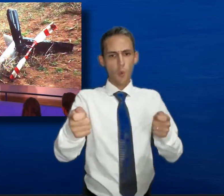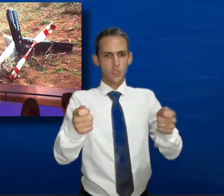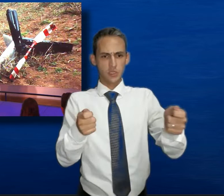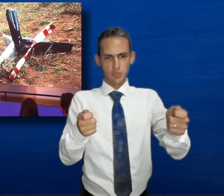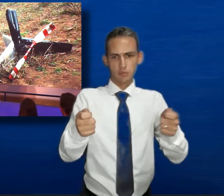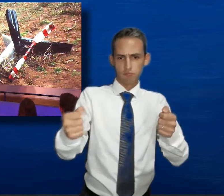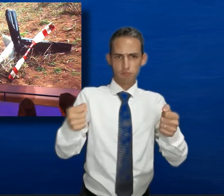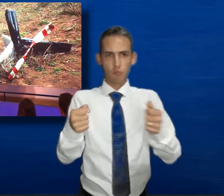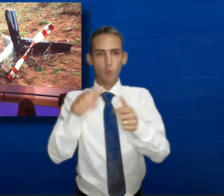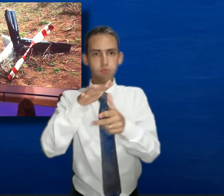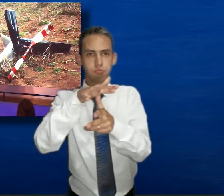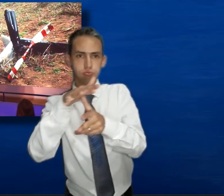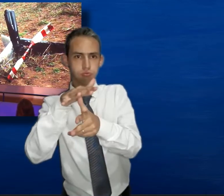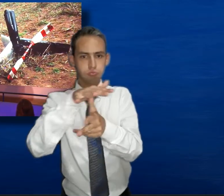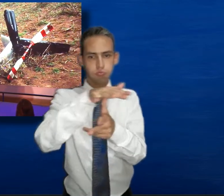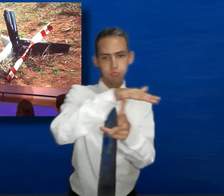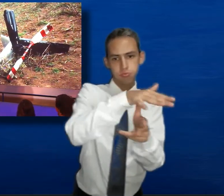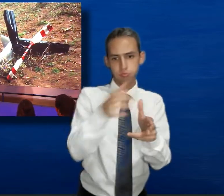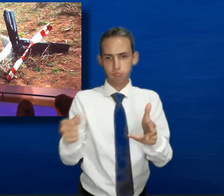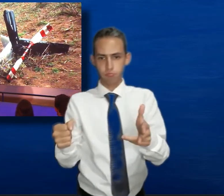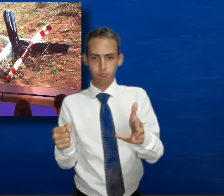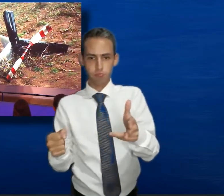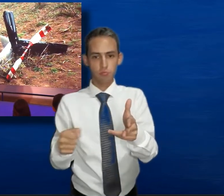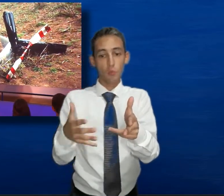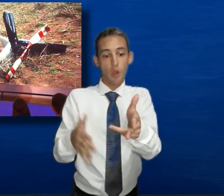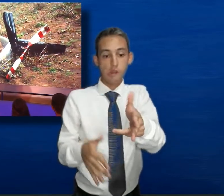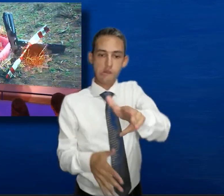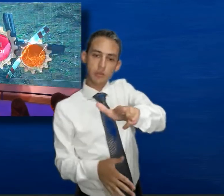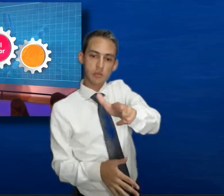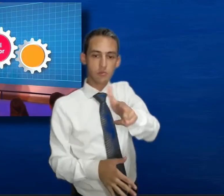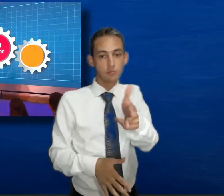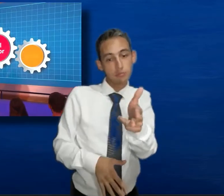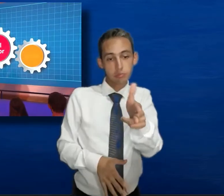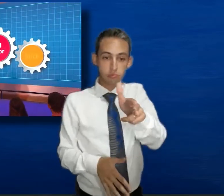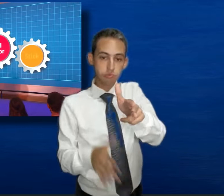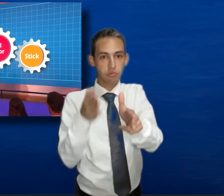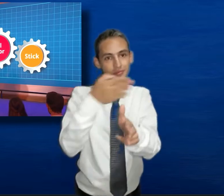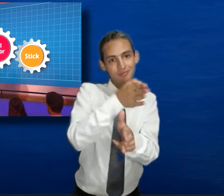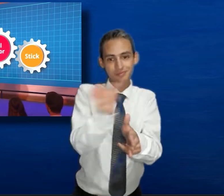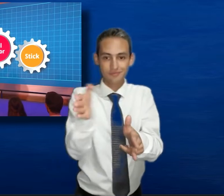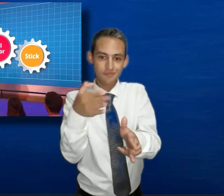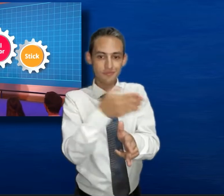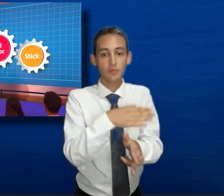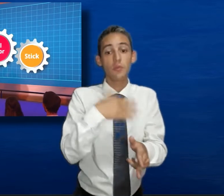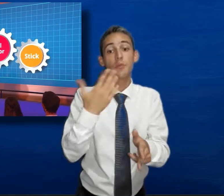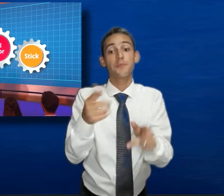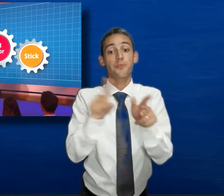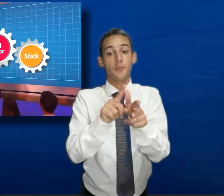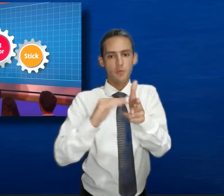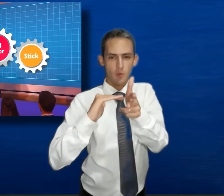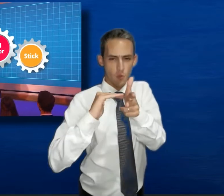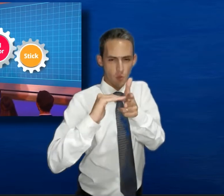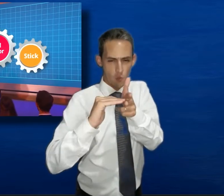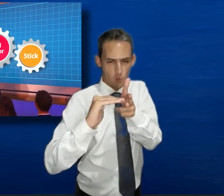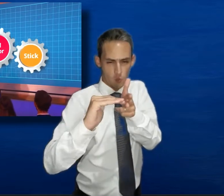seguir, está a alavanca de comando, que controla o ângulo do helicóptero, que, por sua vez, controla a direção